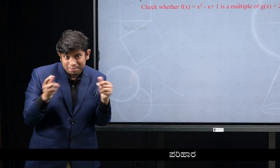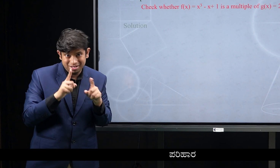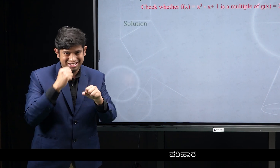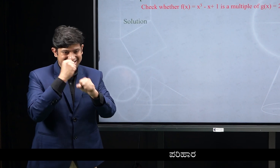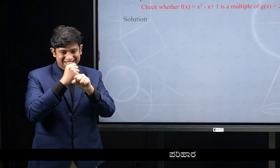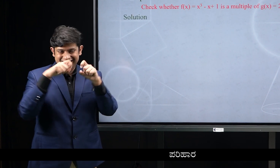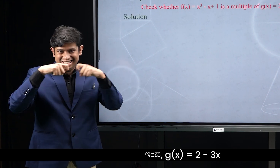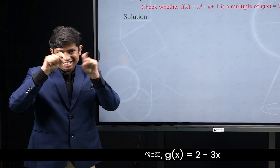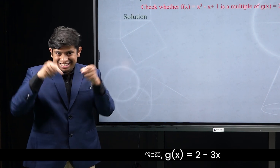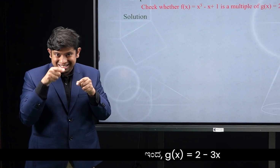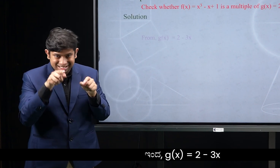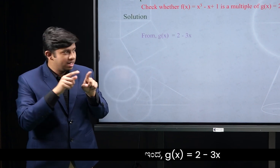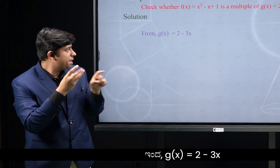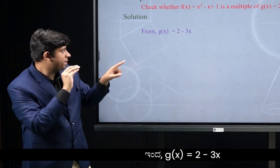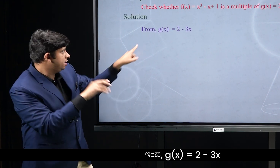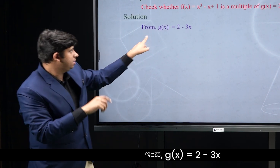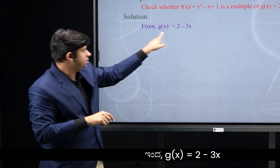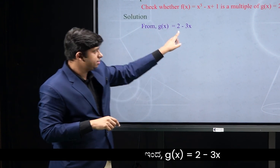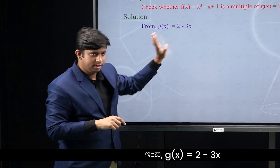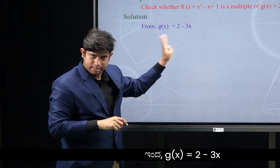ಪರಿಹಾರ ಇಂದ g of x is equal to 2 minus 3x.